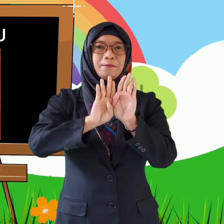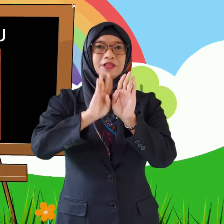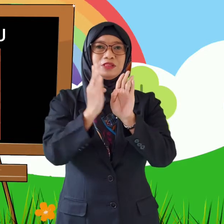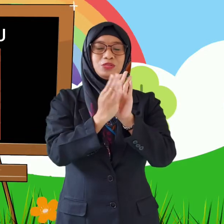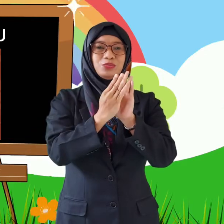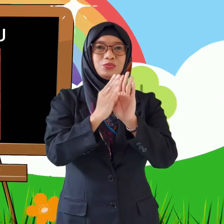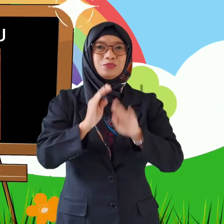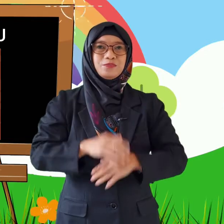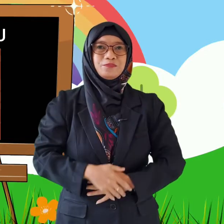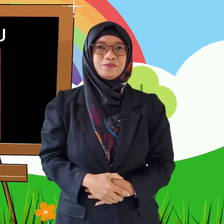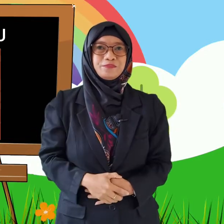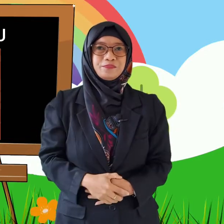Pintu.